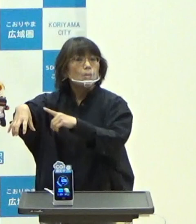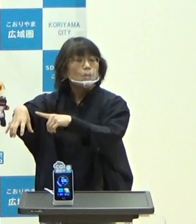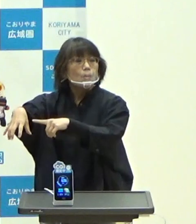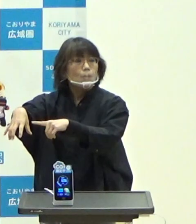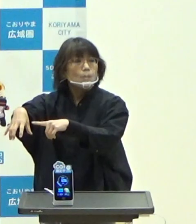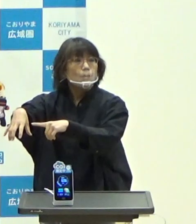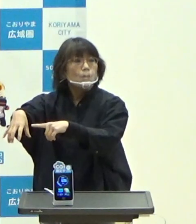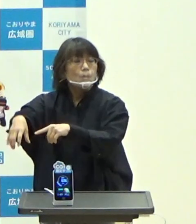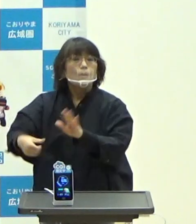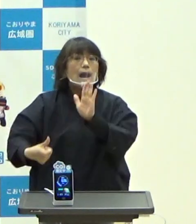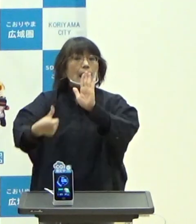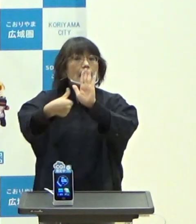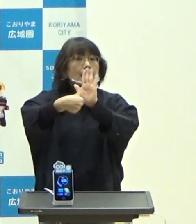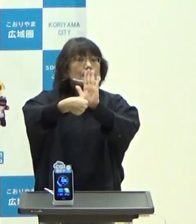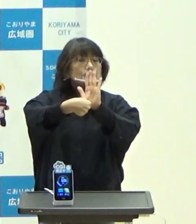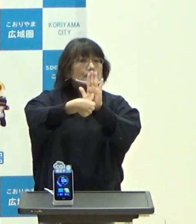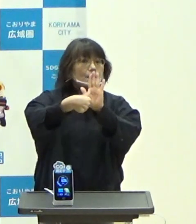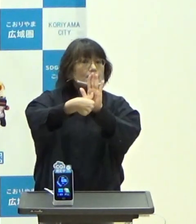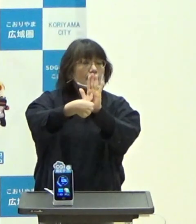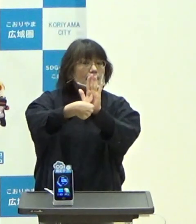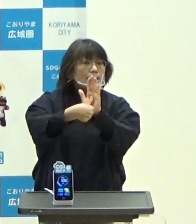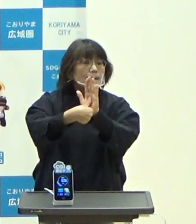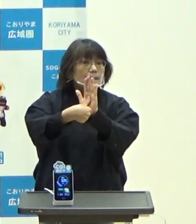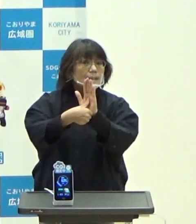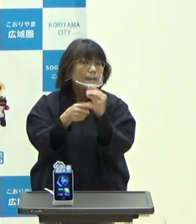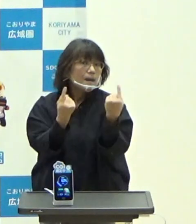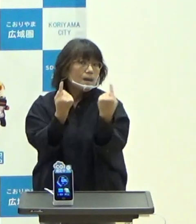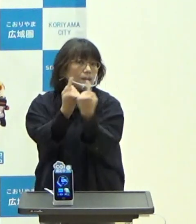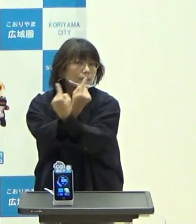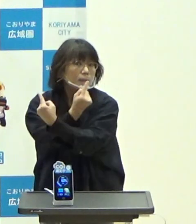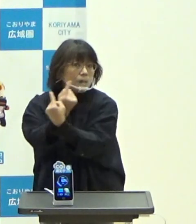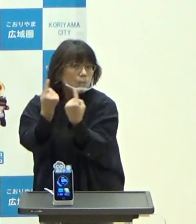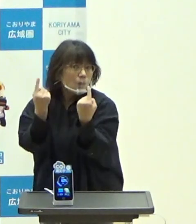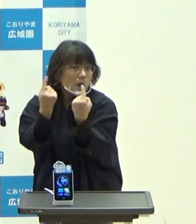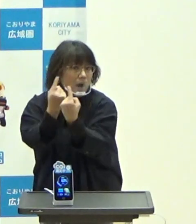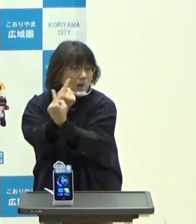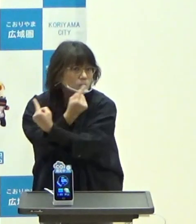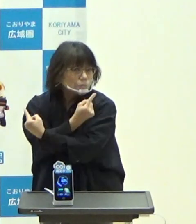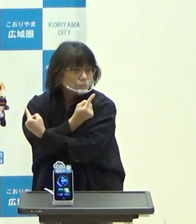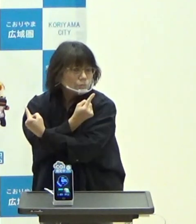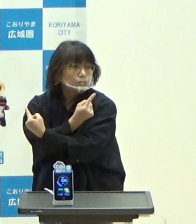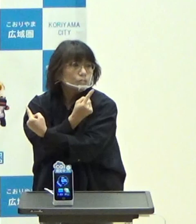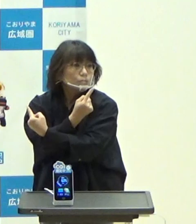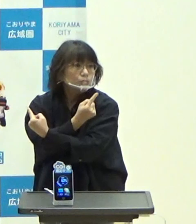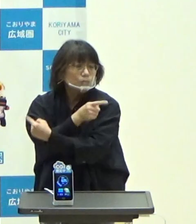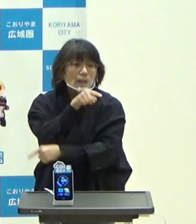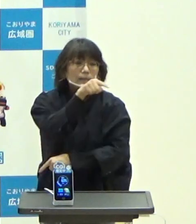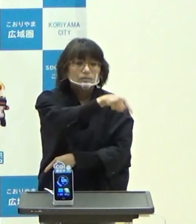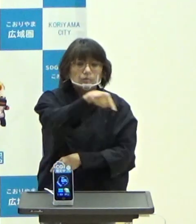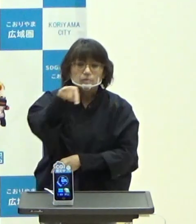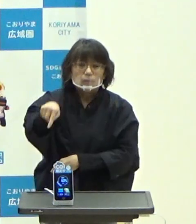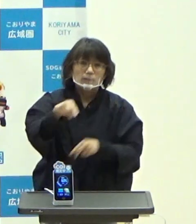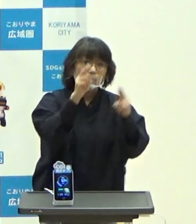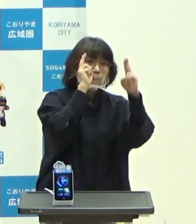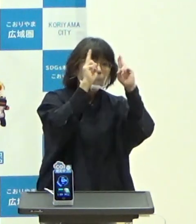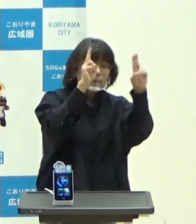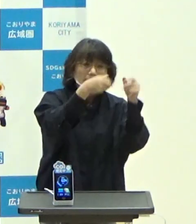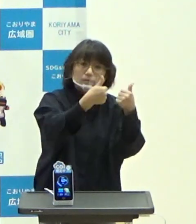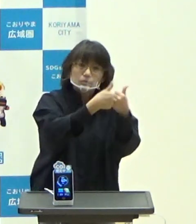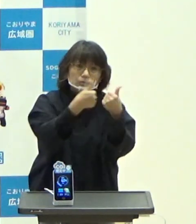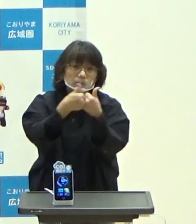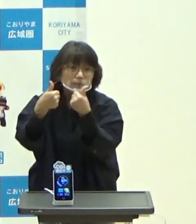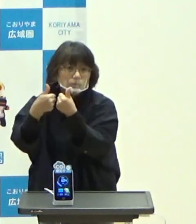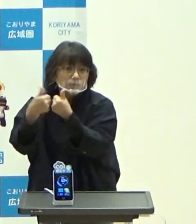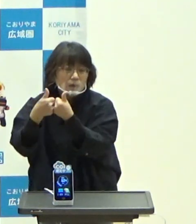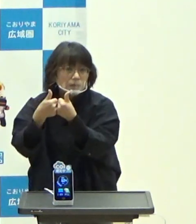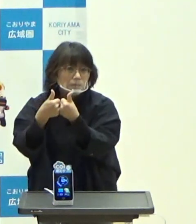ーミングライツで名称が、変わるっていうことは、それぞれとの話し合いによってという可能性